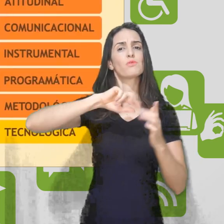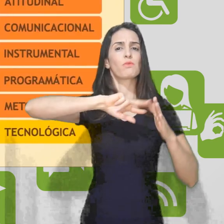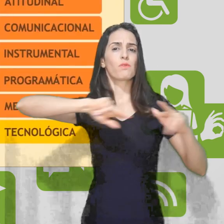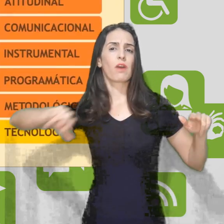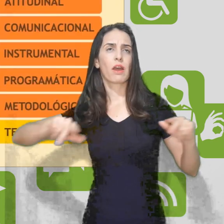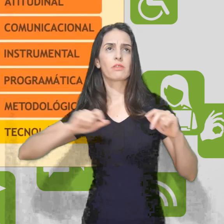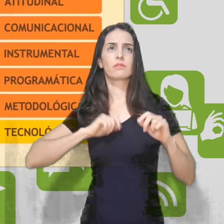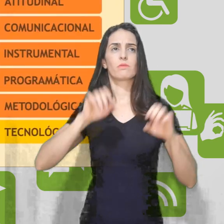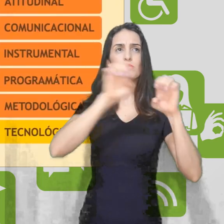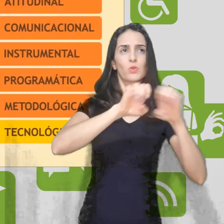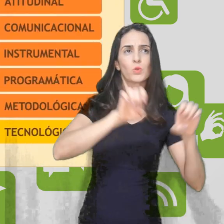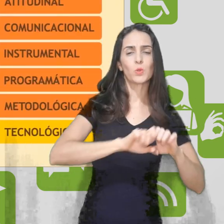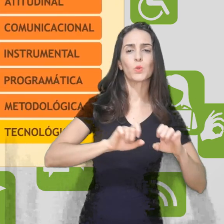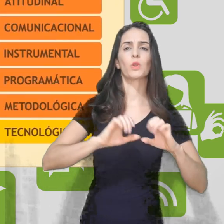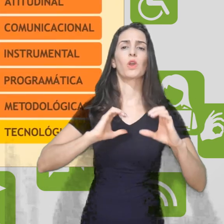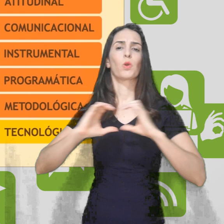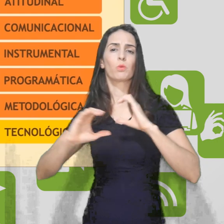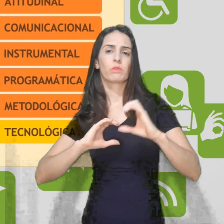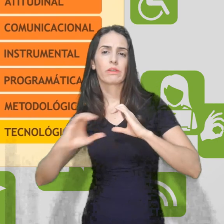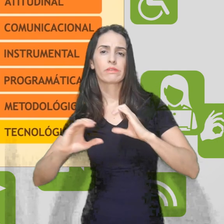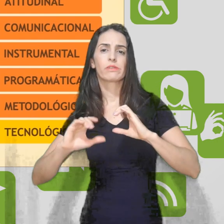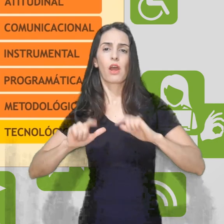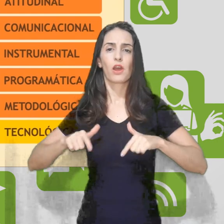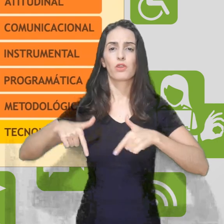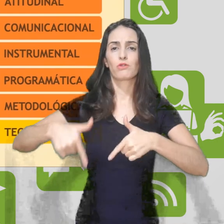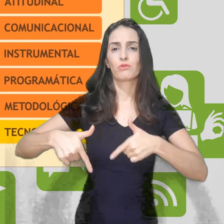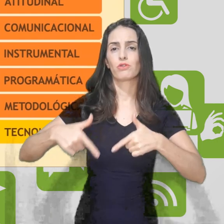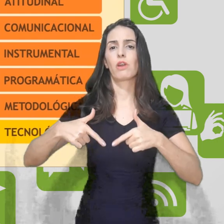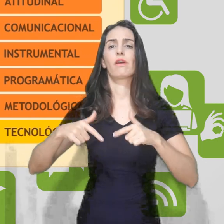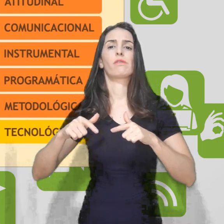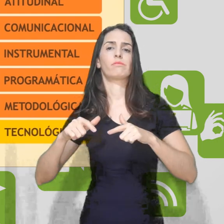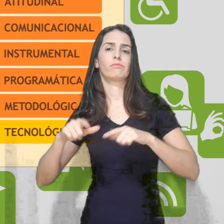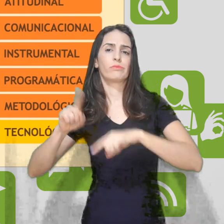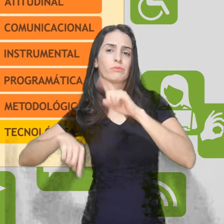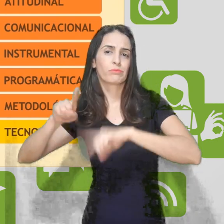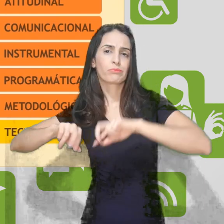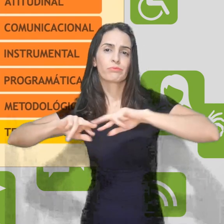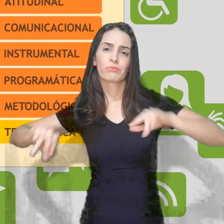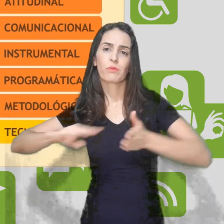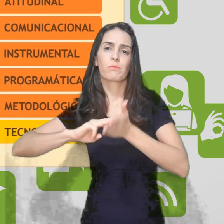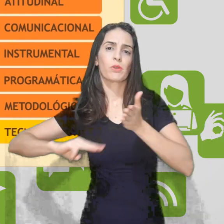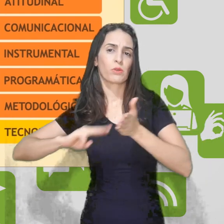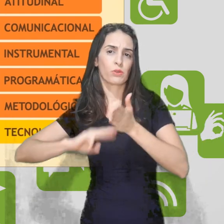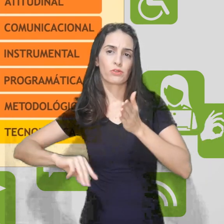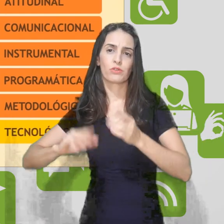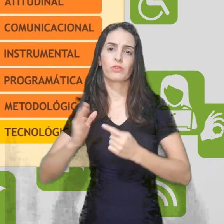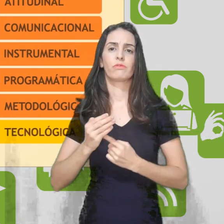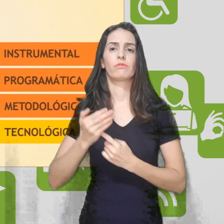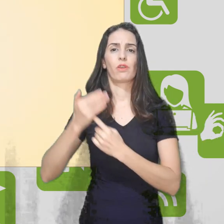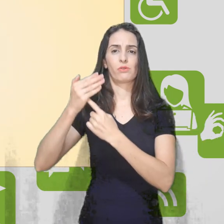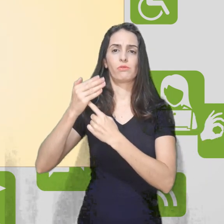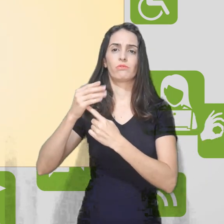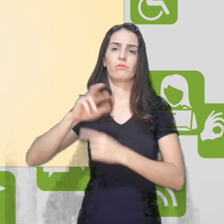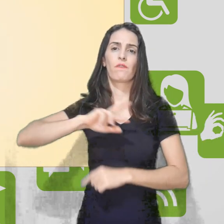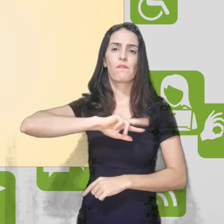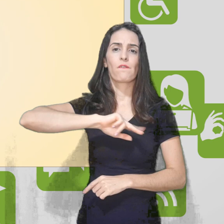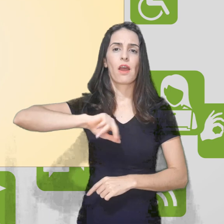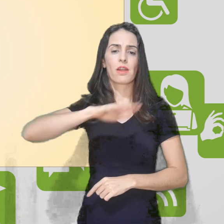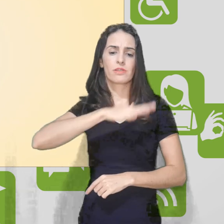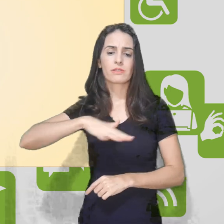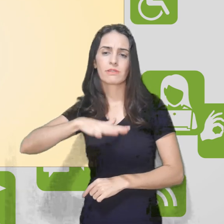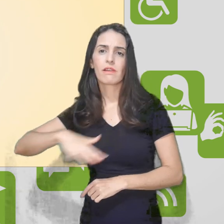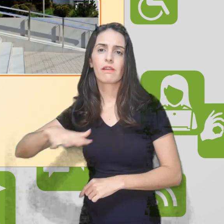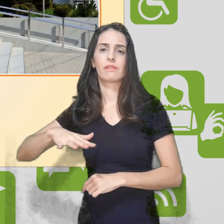atitudinal, comunicacional, instrumental, programática, metodológica ou tecnológica.